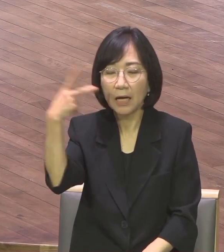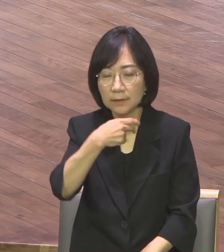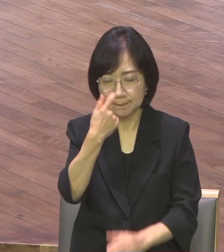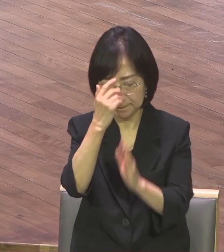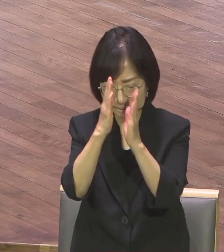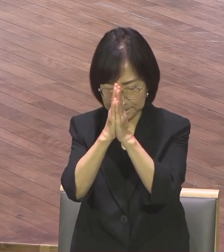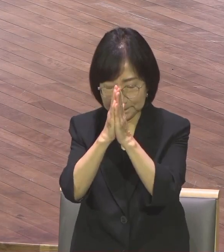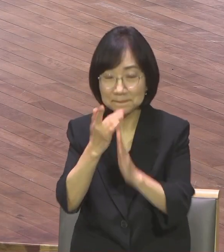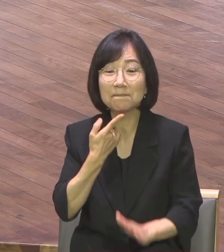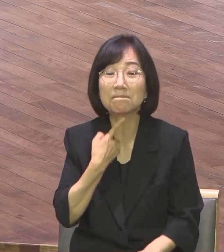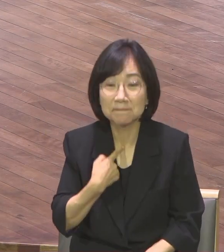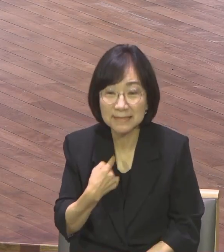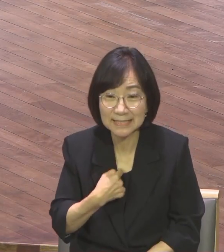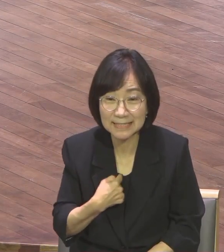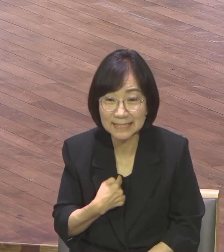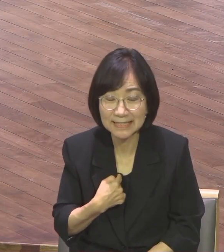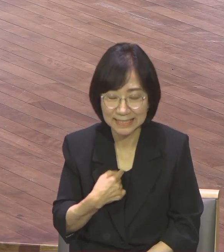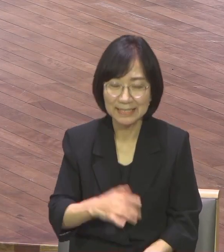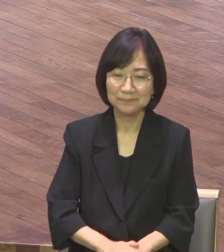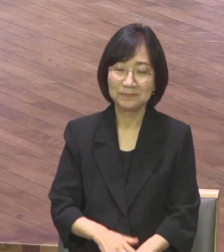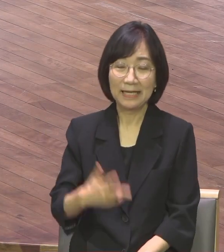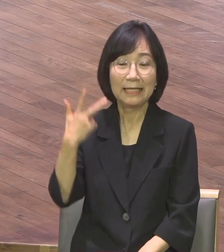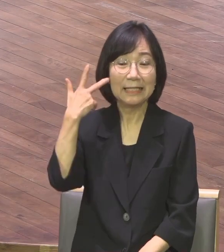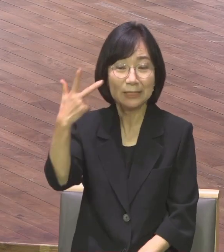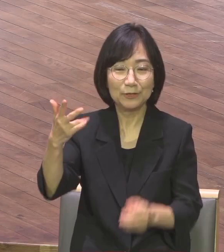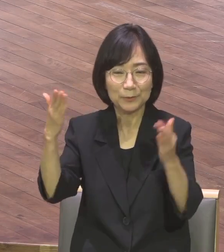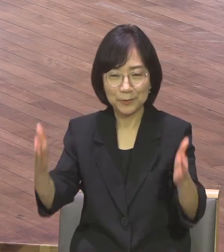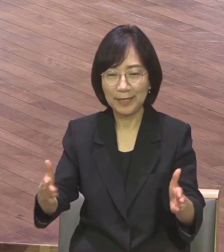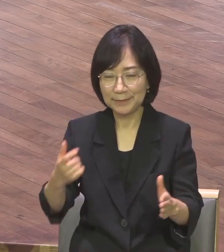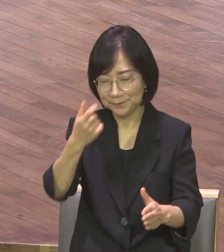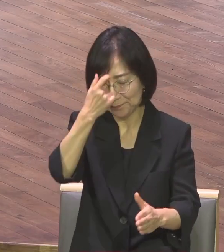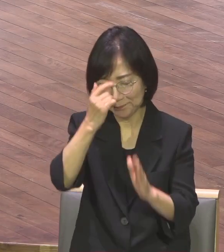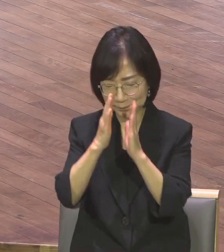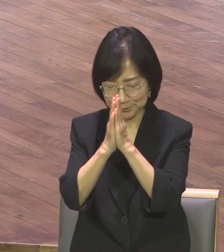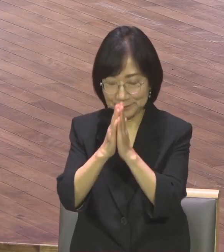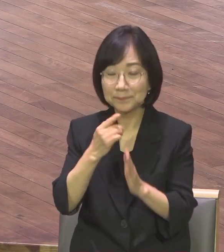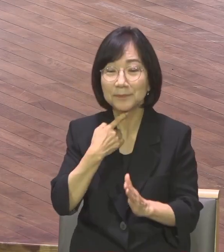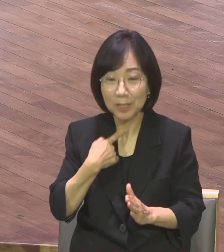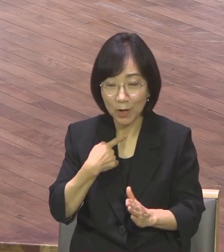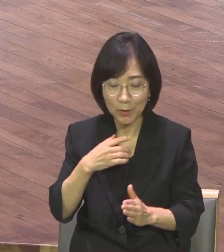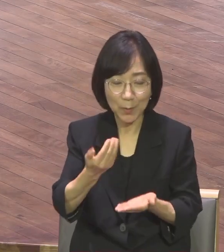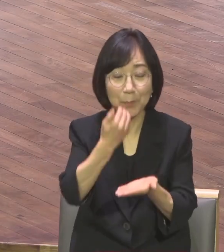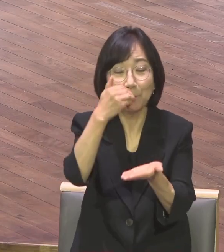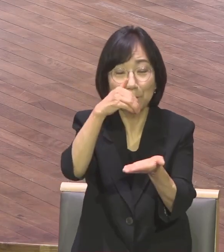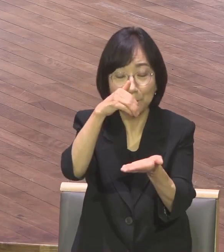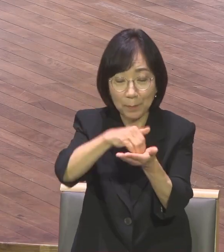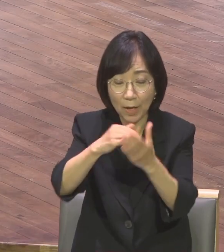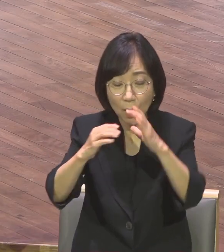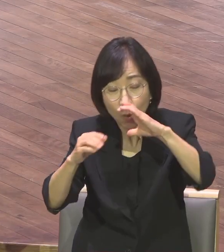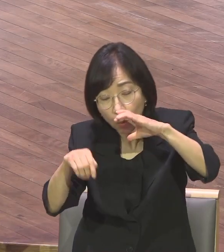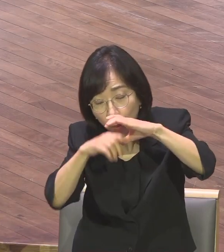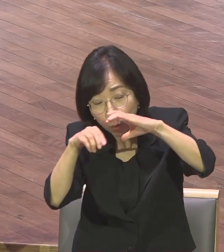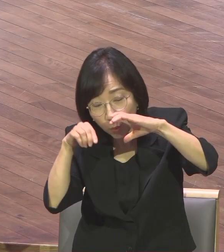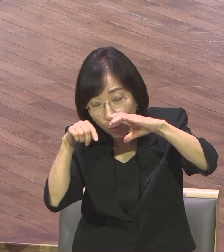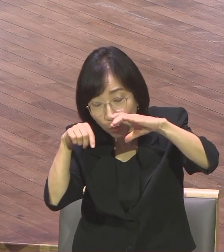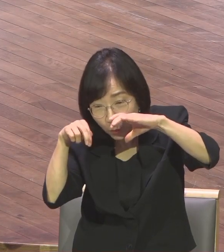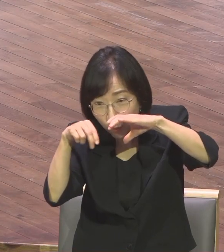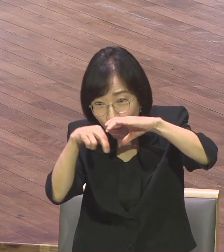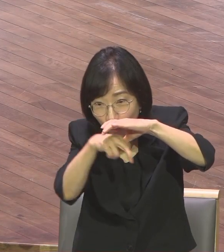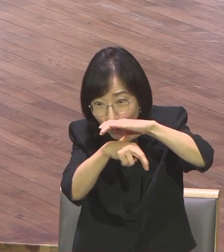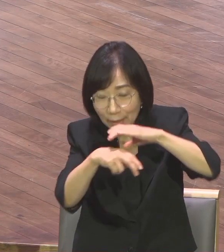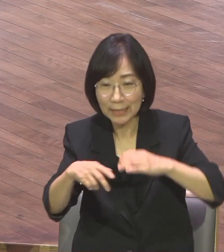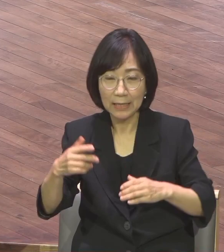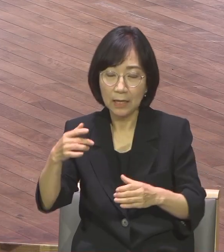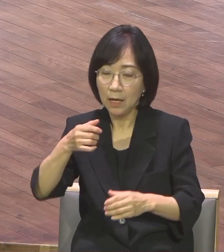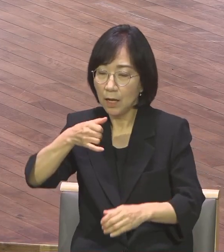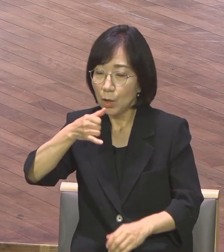넘어가 동굴이 자연 동굴이 있어요. 자연 동굴. 그냥 바위와 바위 사이에 하나 있어요. 거기 들어가서 주전자 하나 가지고 가가지고 일주일